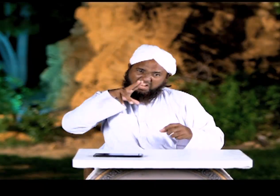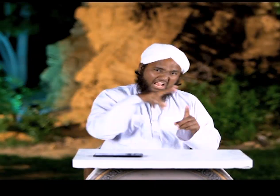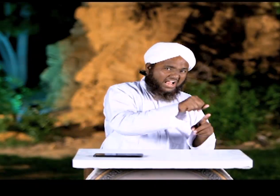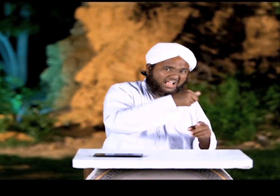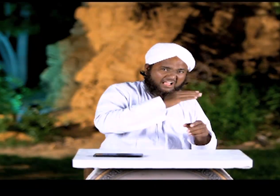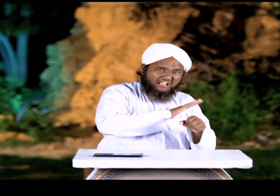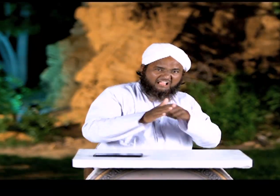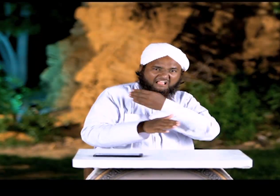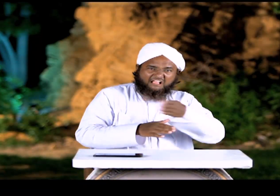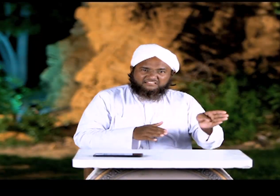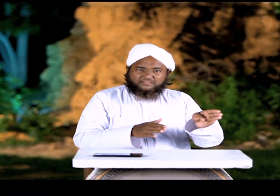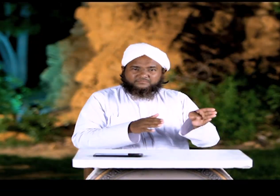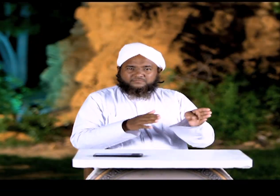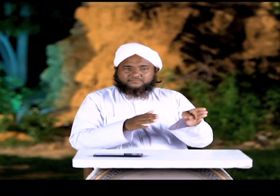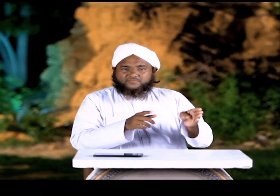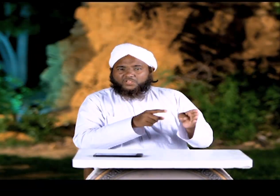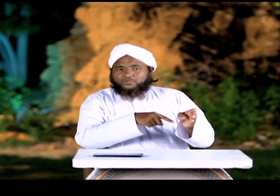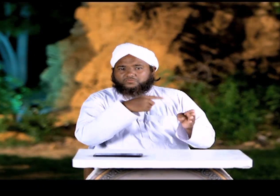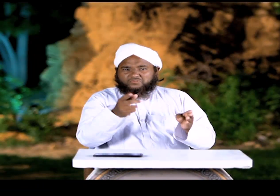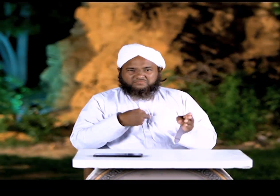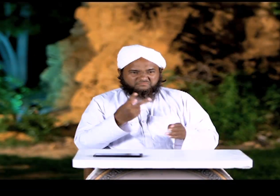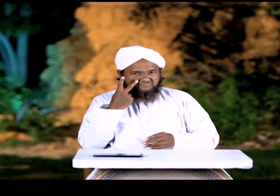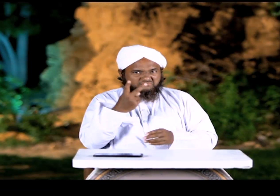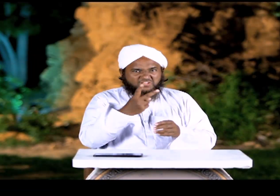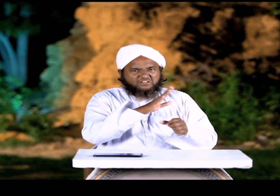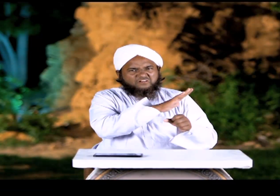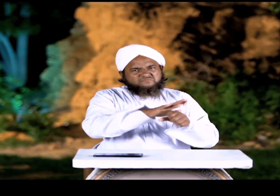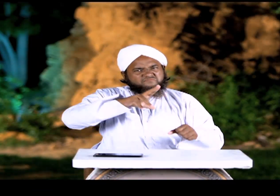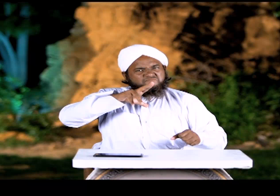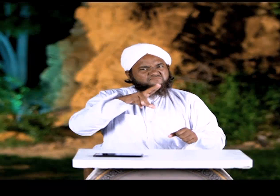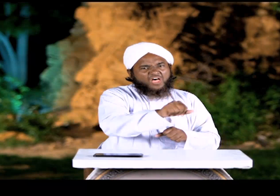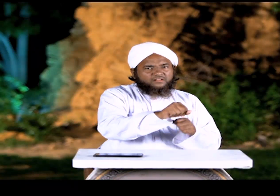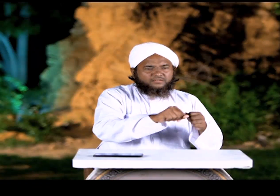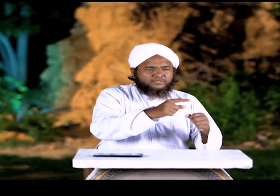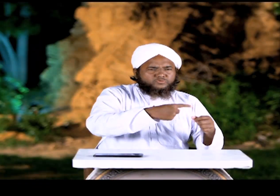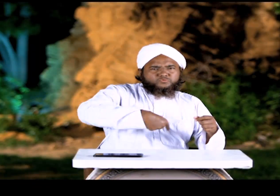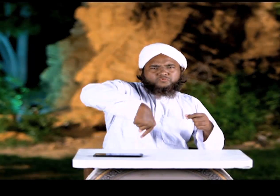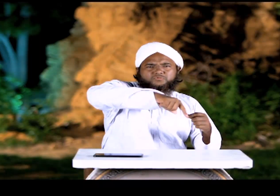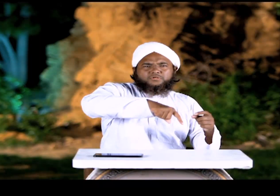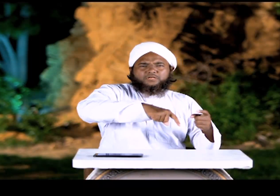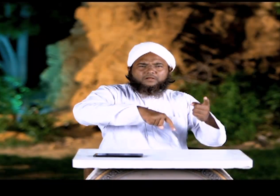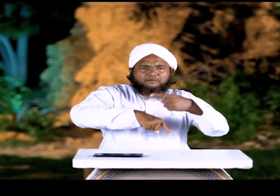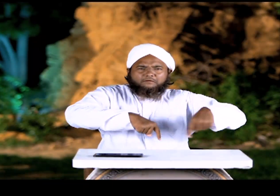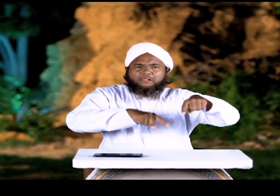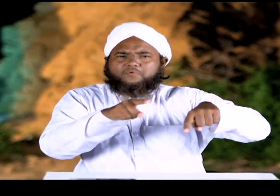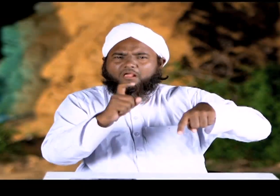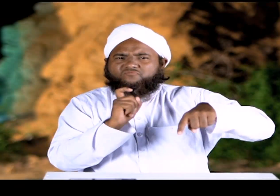بد لگام یزیدی کا ہاتھوں ہاتھ بھیانک انجام دیکھ کر بھی بجائے عبرت حاصل کرنے کے اس کو